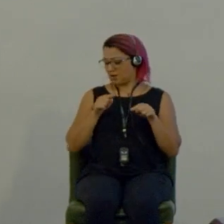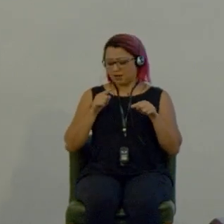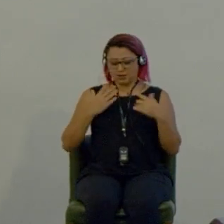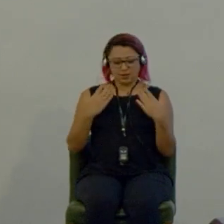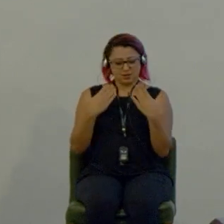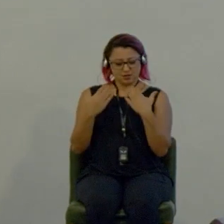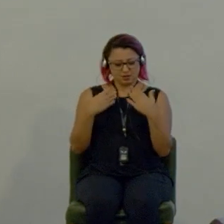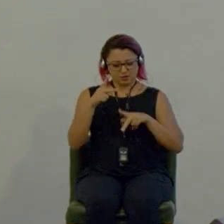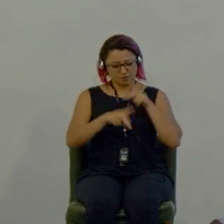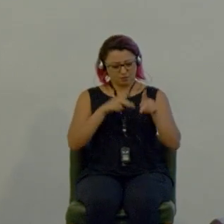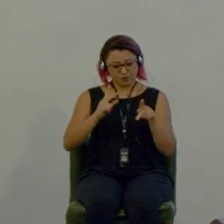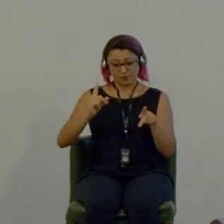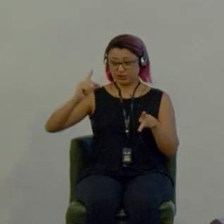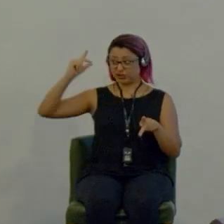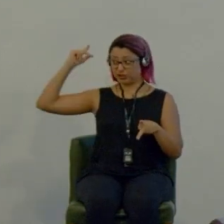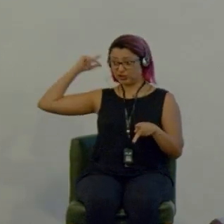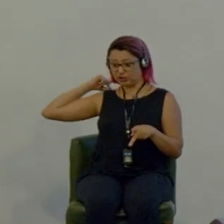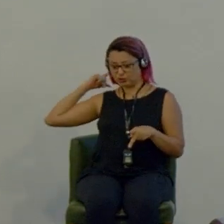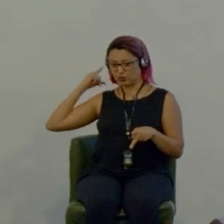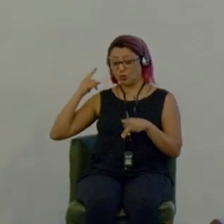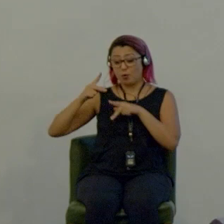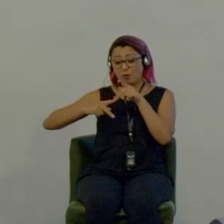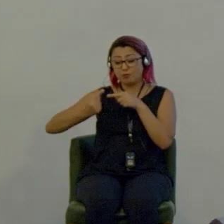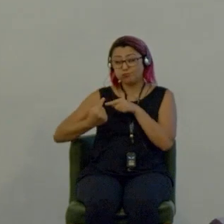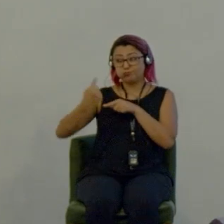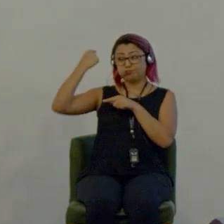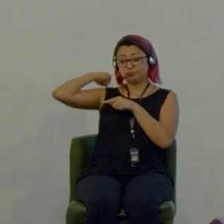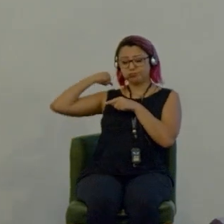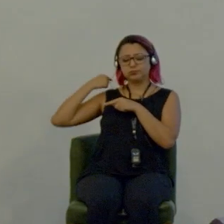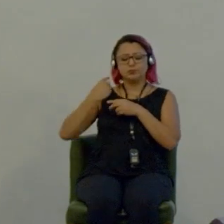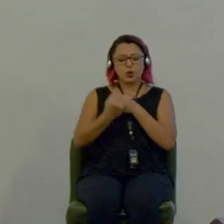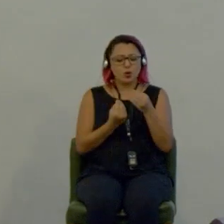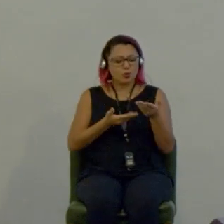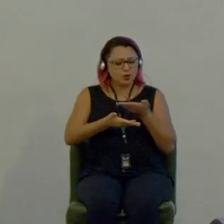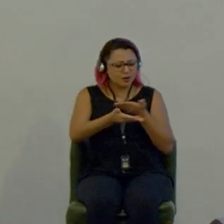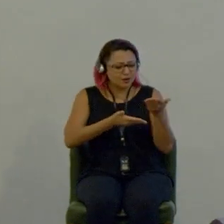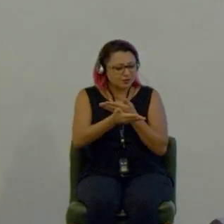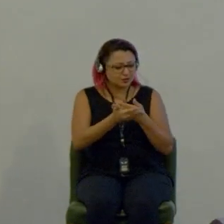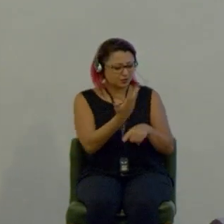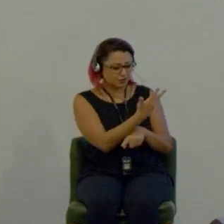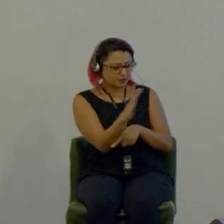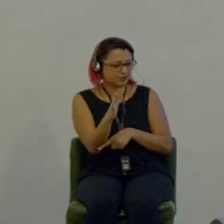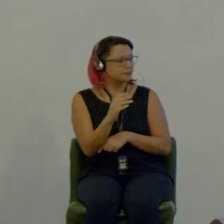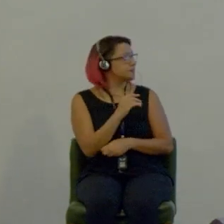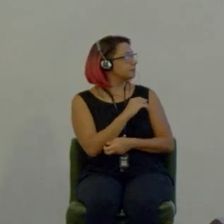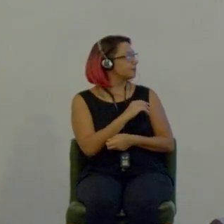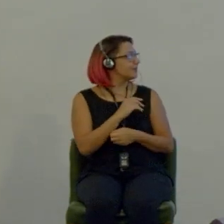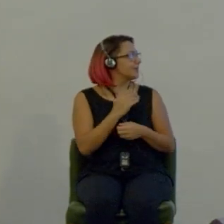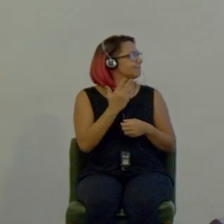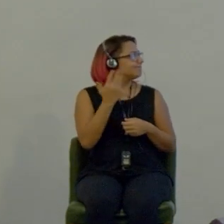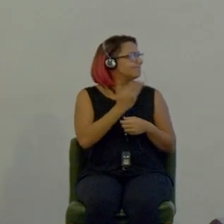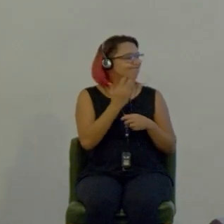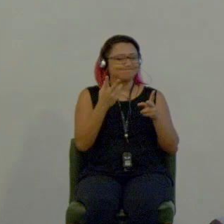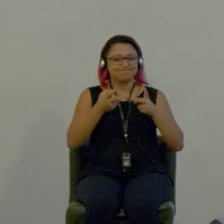dos povos antigos da Amazônia com as plantas. E um dos lugares onde a gente está trabalhando é esse sítio chamado Teutônio. Isso aqui é um sítio, não dá para ver,